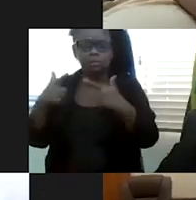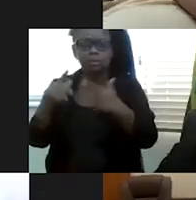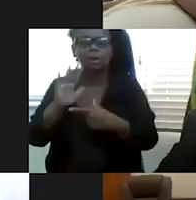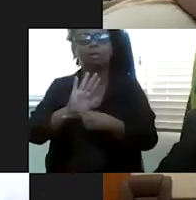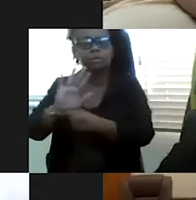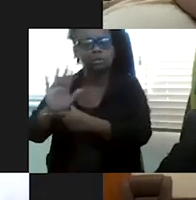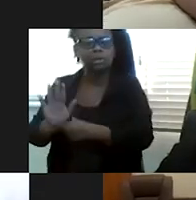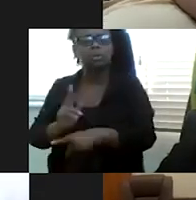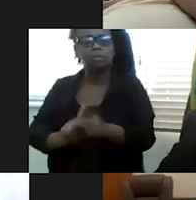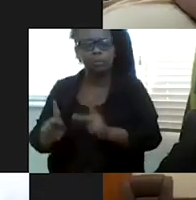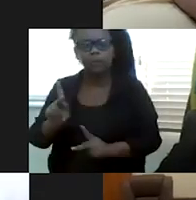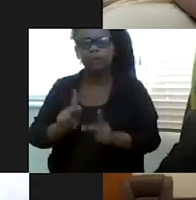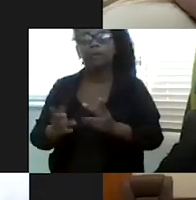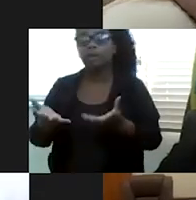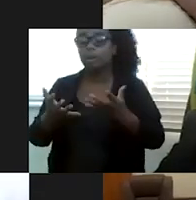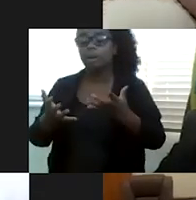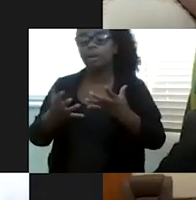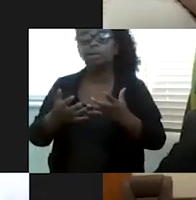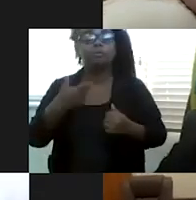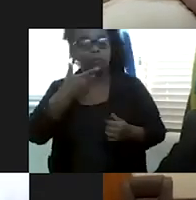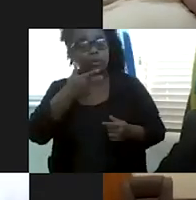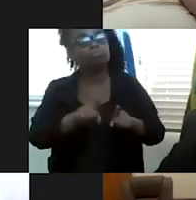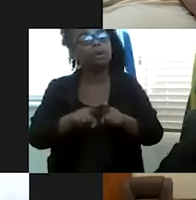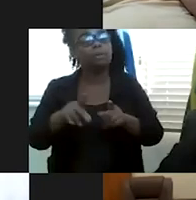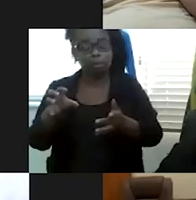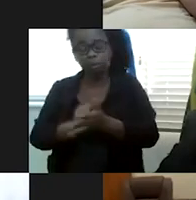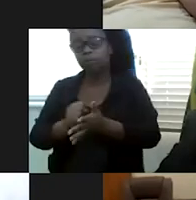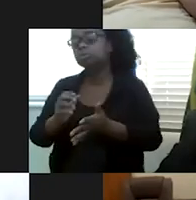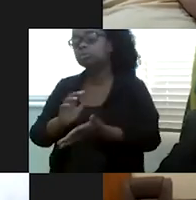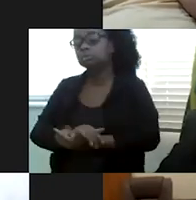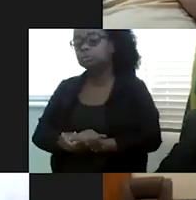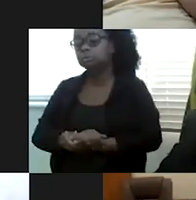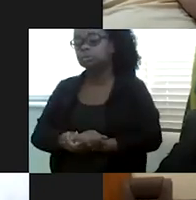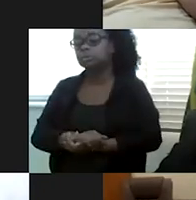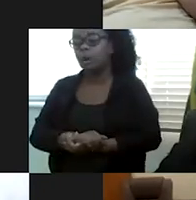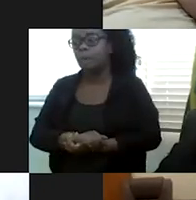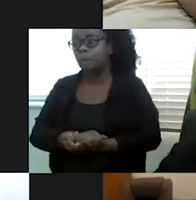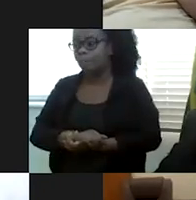Quero também aqui registrar, senhor presidente, nosso